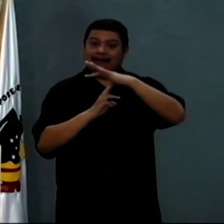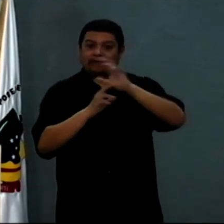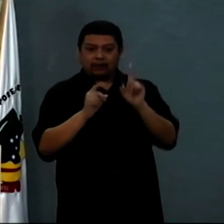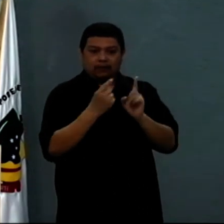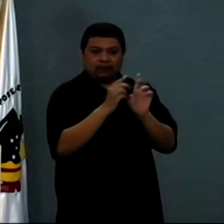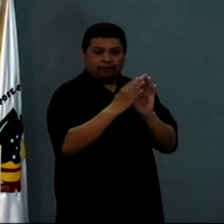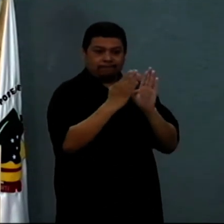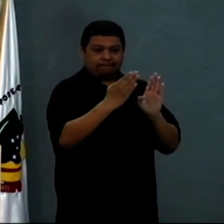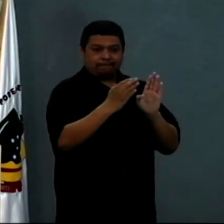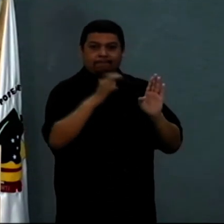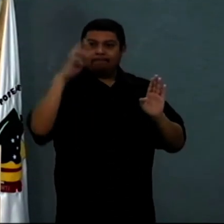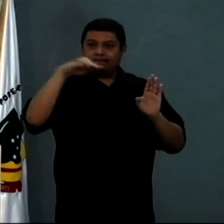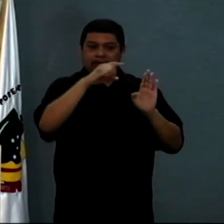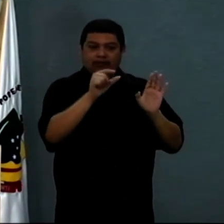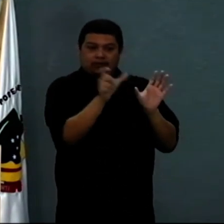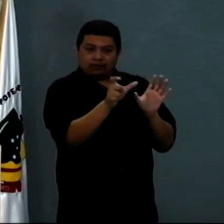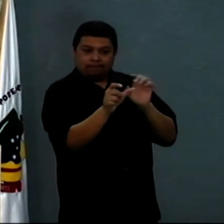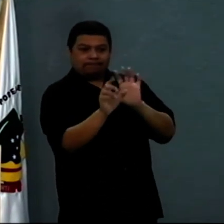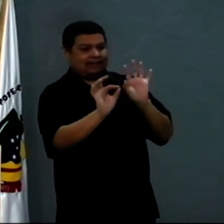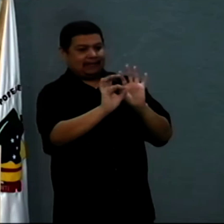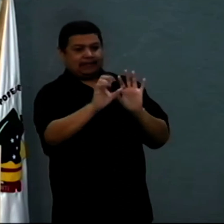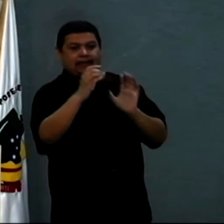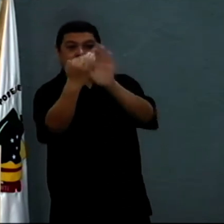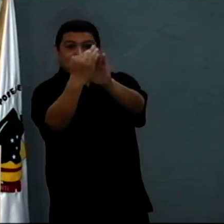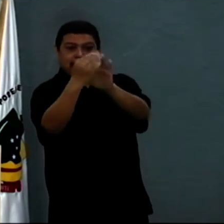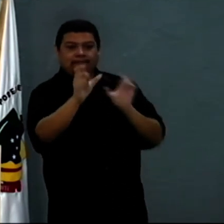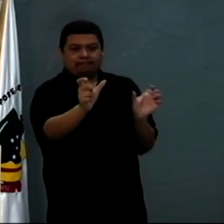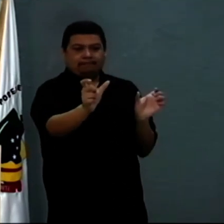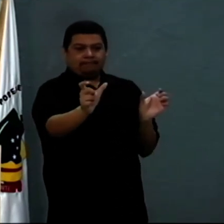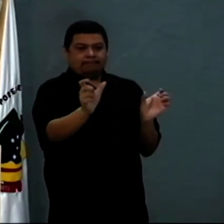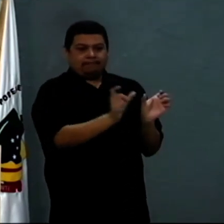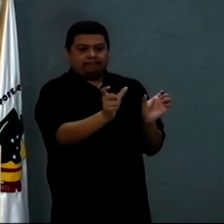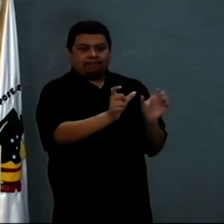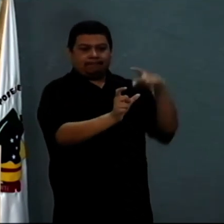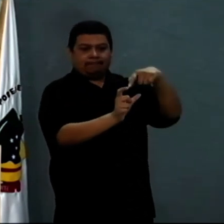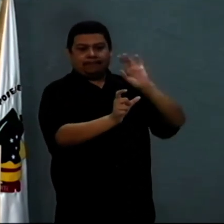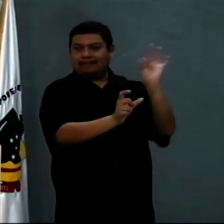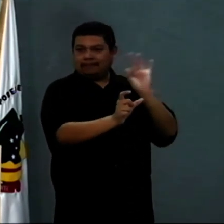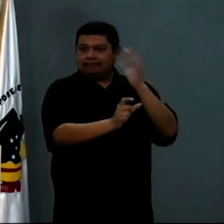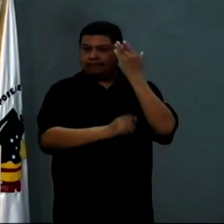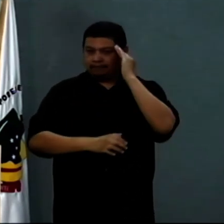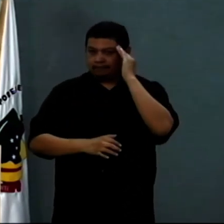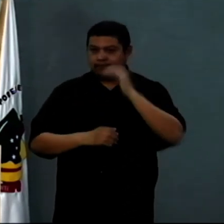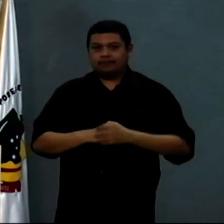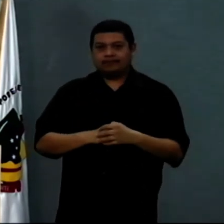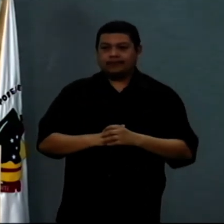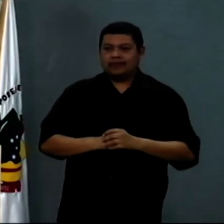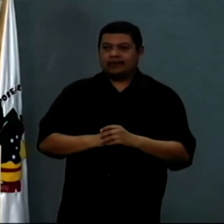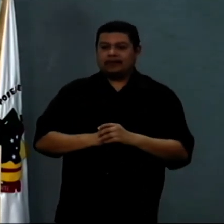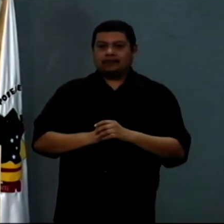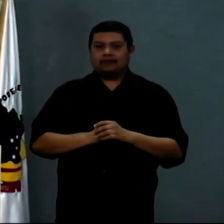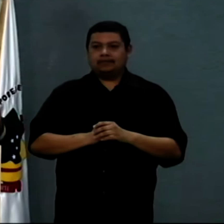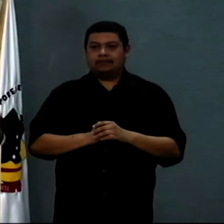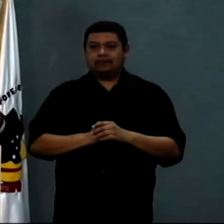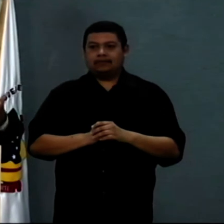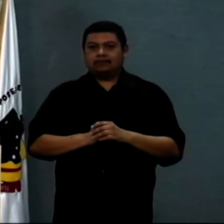em torno de 3 metros. Aí você pega, cada 3 metros eles colocam a barraca. Estão colocando as